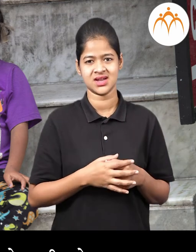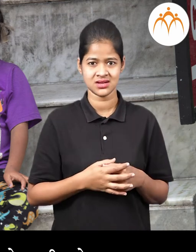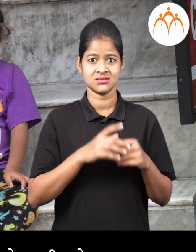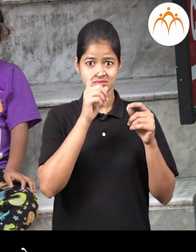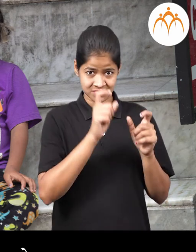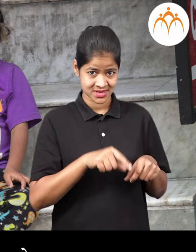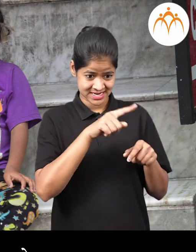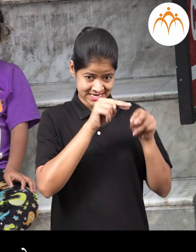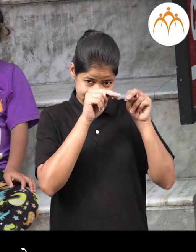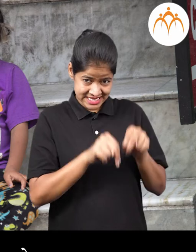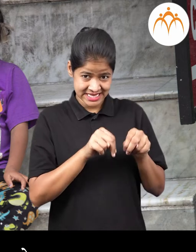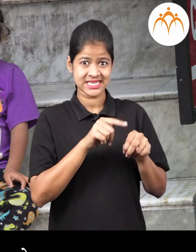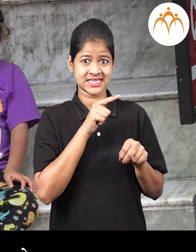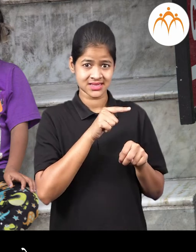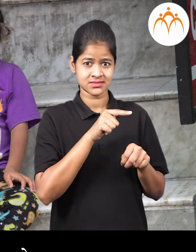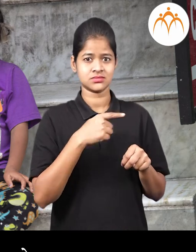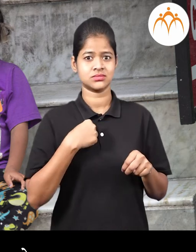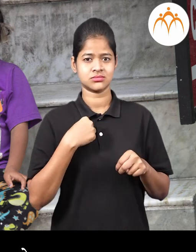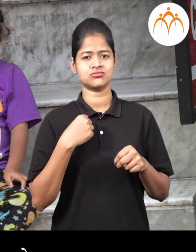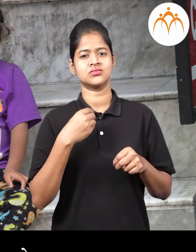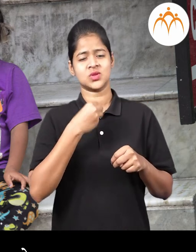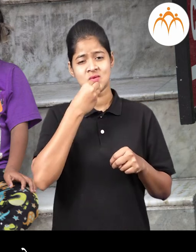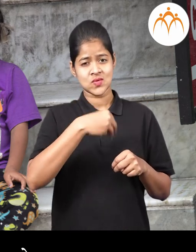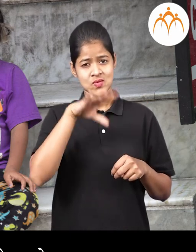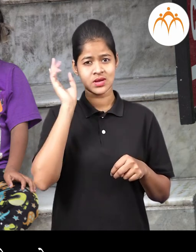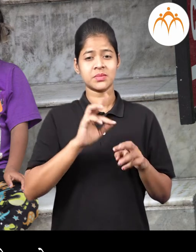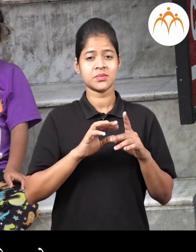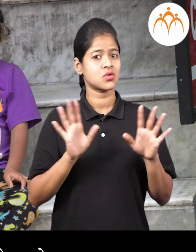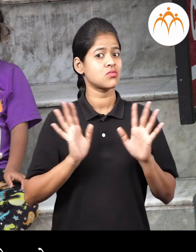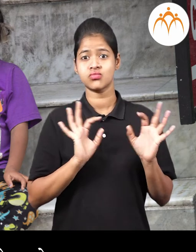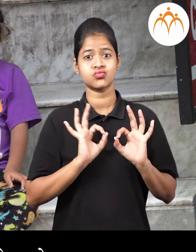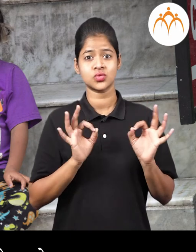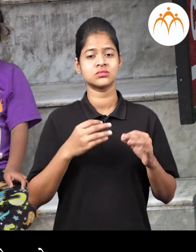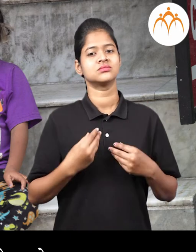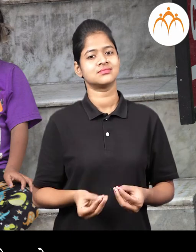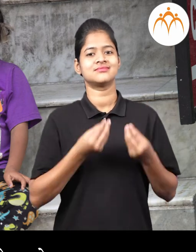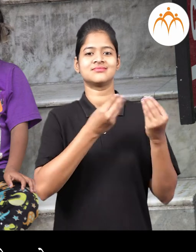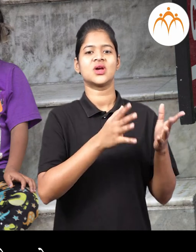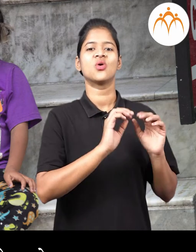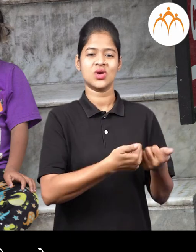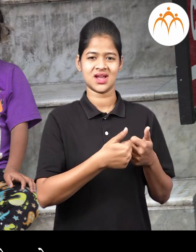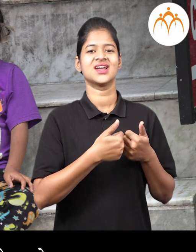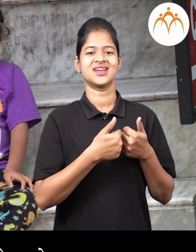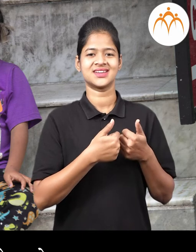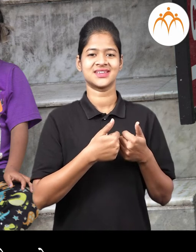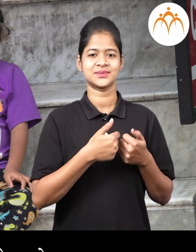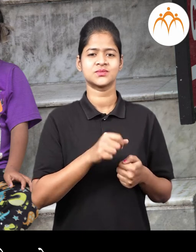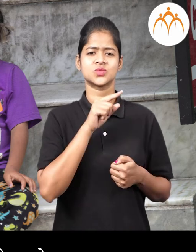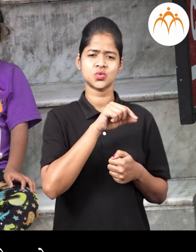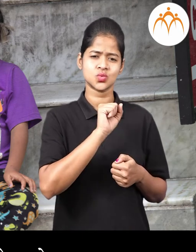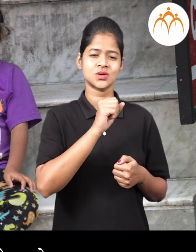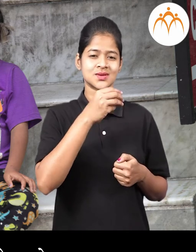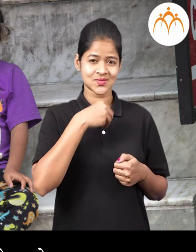કહી જુને પણ નં ફાટલેલે કપડે દેતાયતાર યા વયક્તી પુળે કહી વર્ષ અસે જુને કપડે